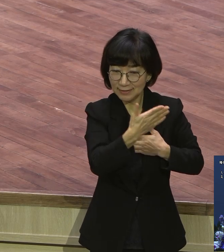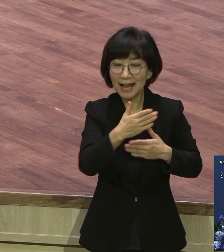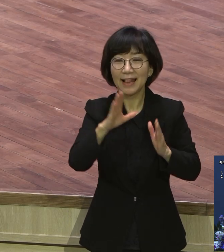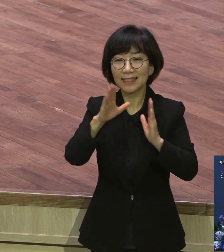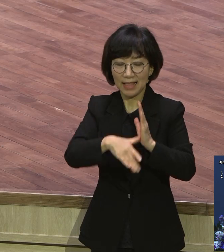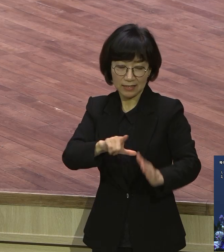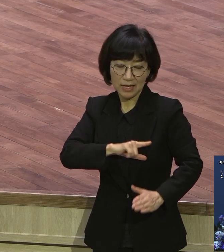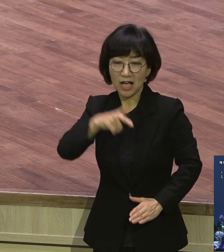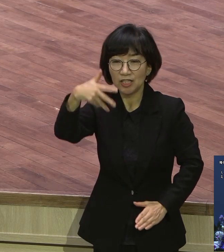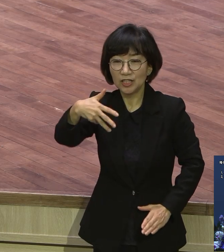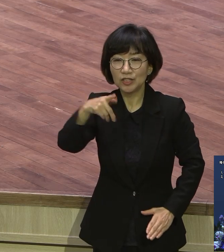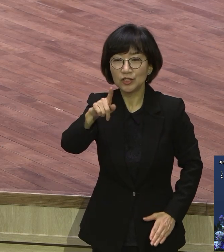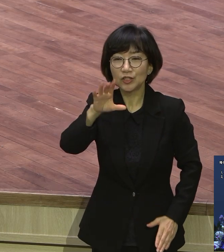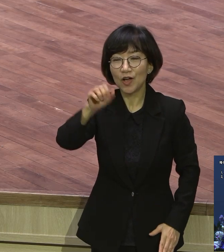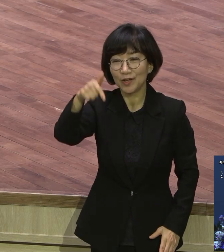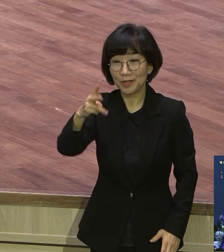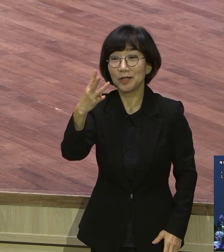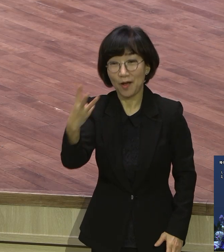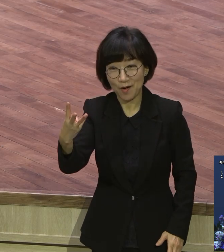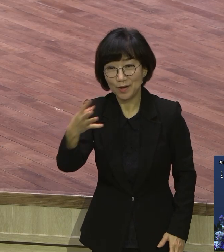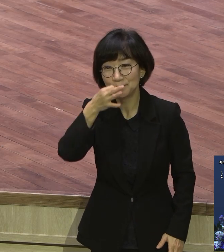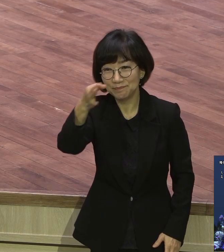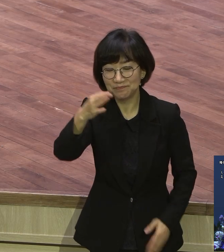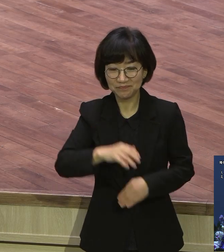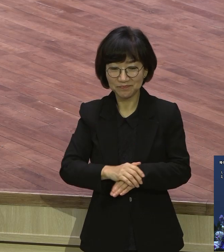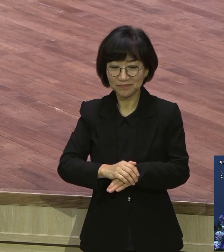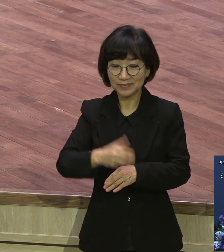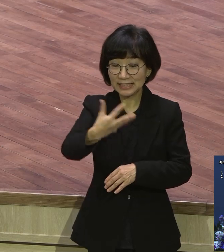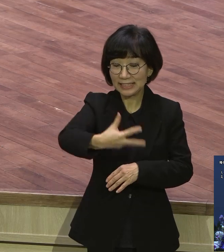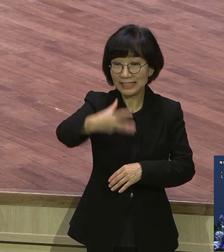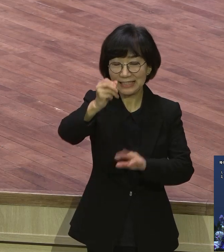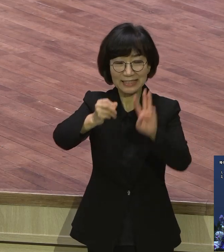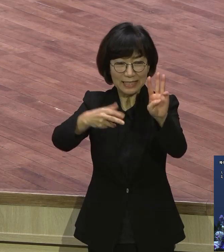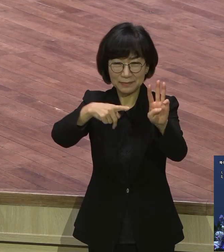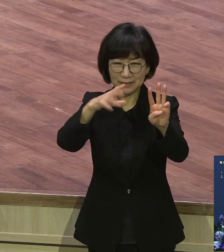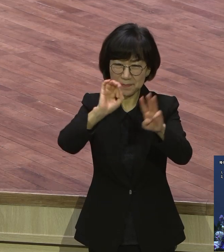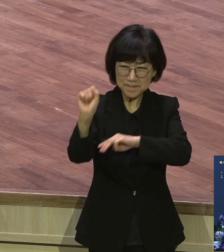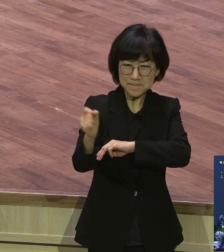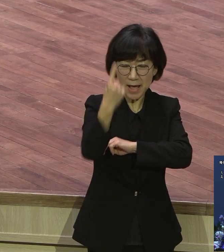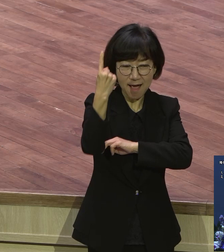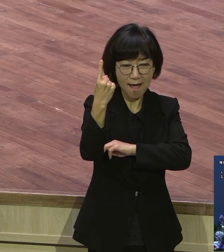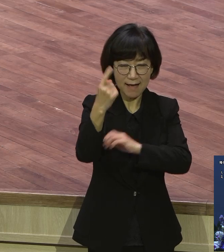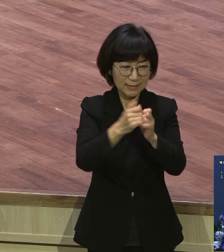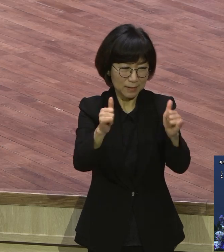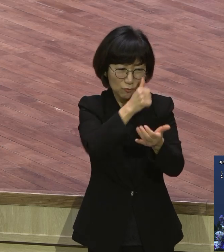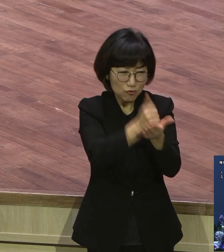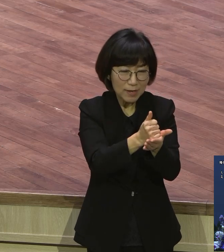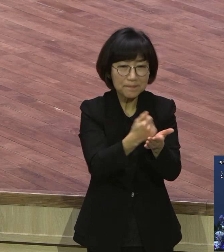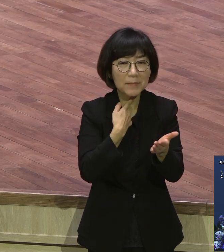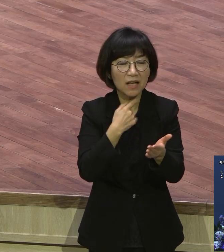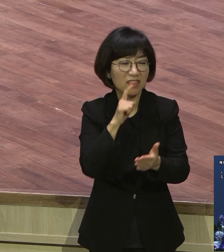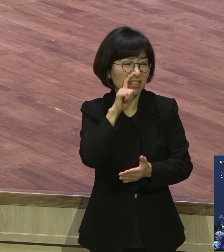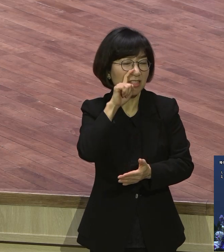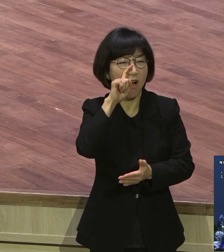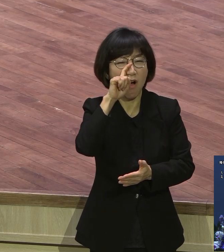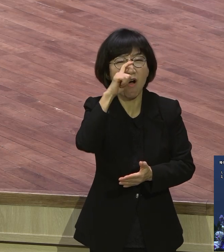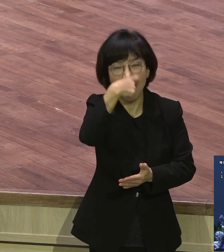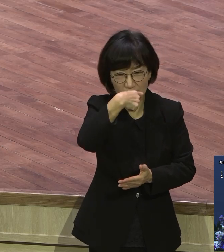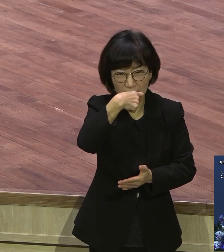영적으로 볼 때 장식의 3장 사건으로 더러워진 인간의 마음은 인간 스스로 청결할 수가